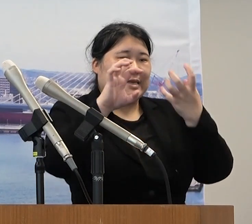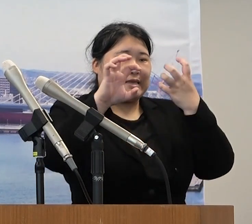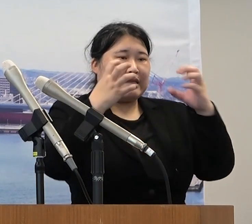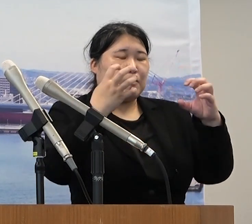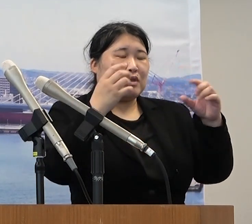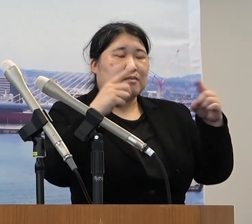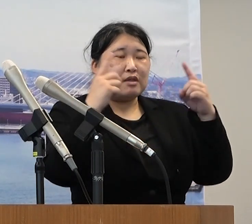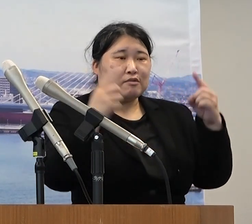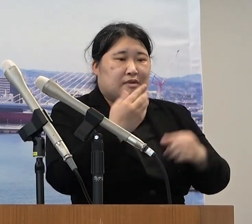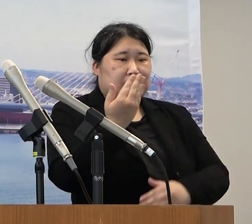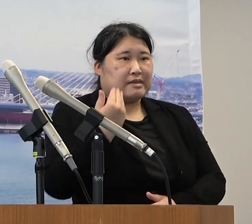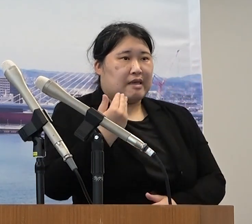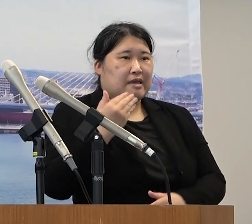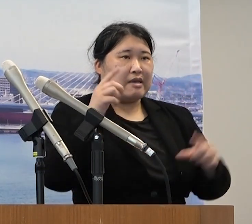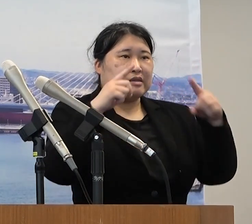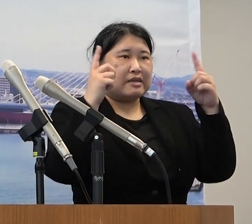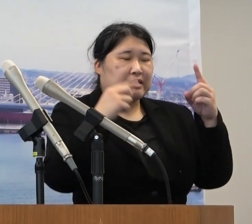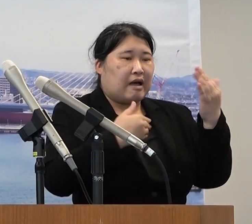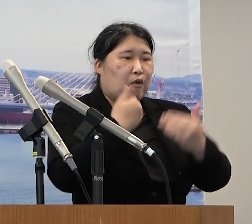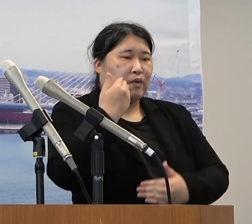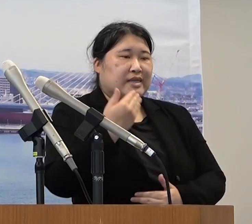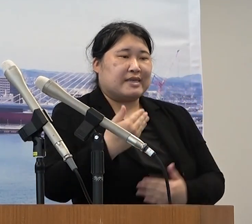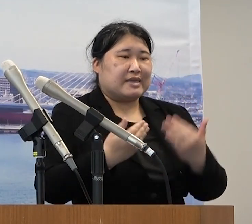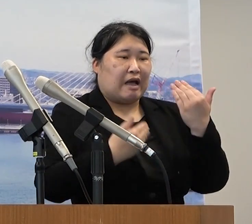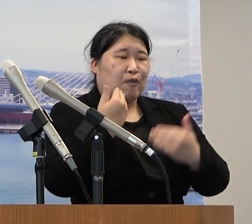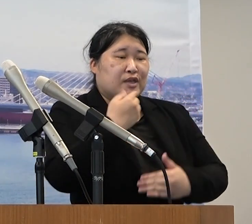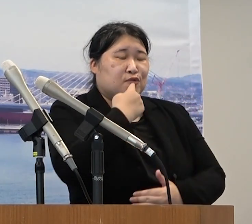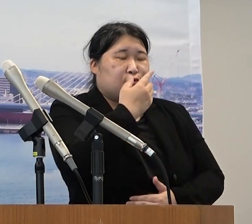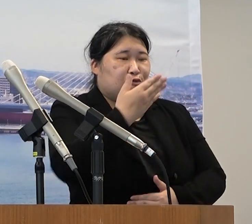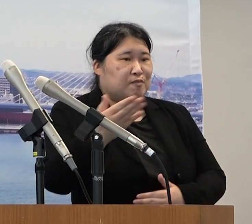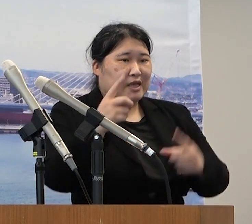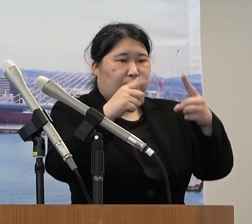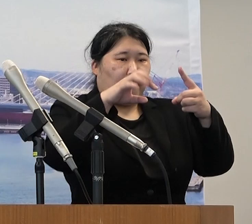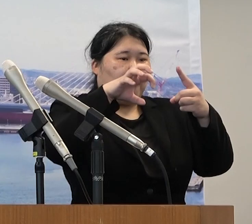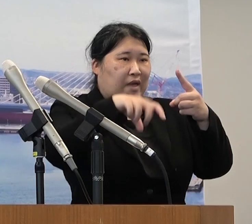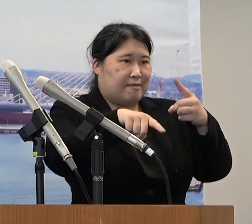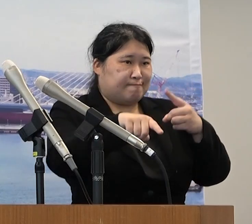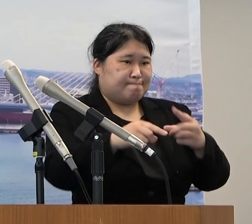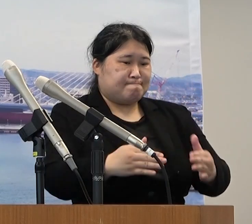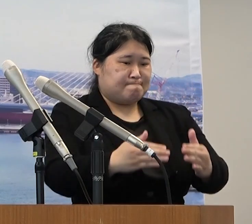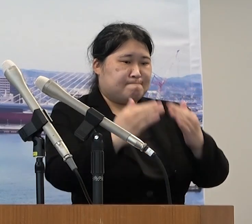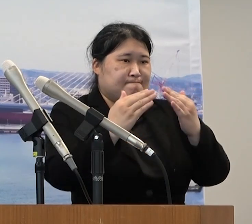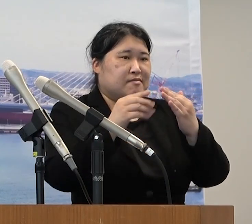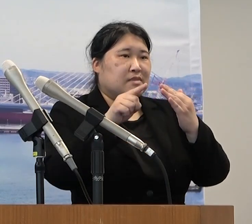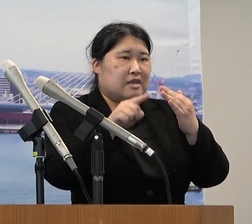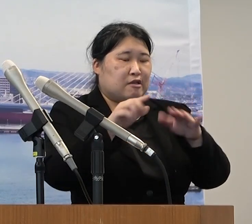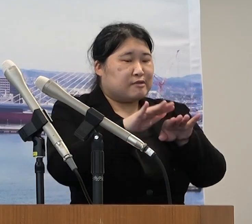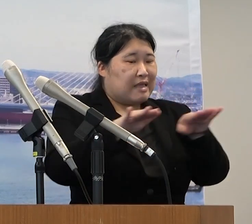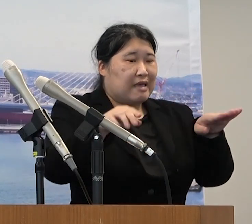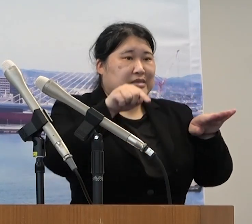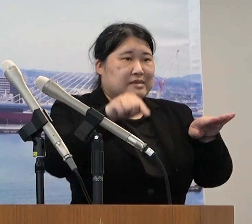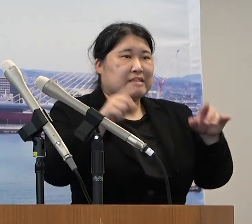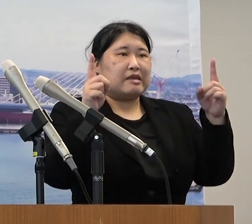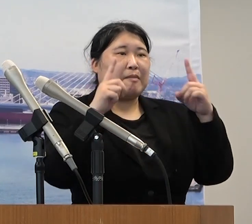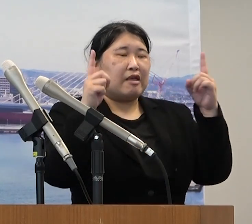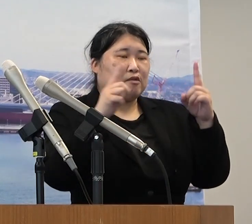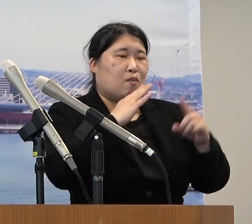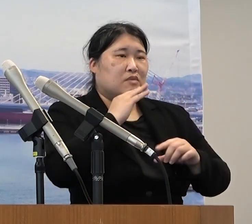前夜祭は、青い海公園に設置された特設ステージにおきまして、ステージイベントのほ